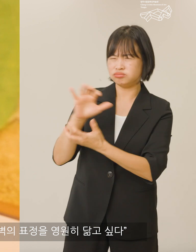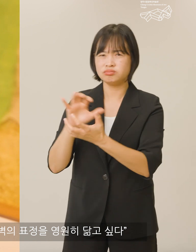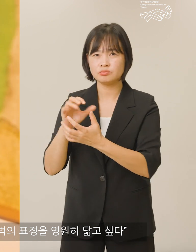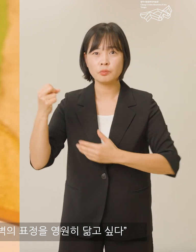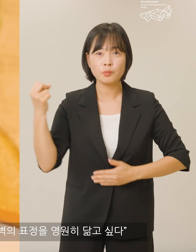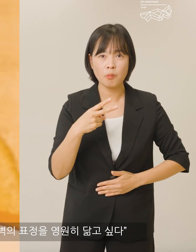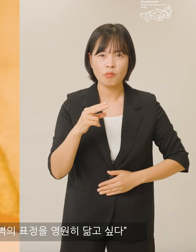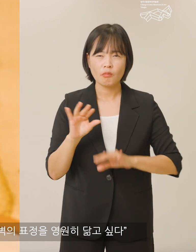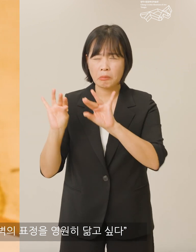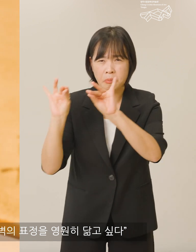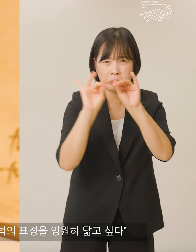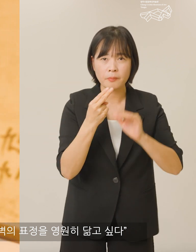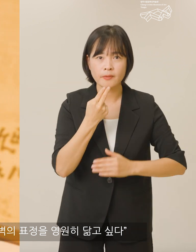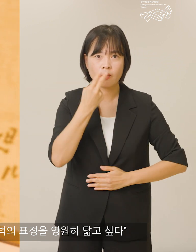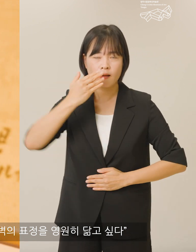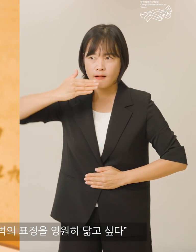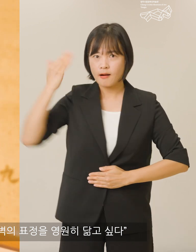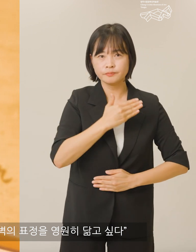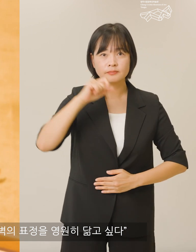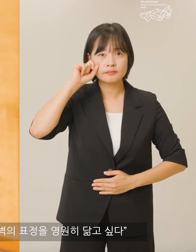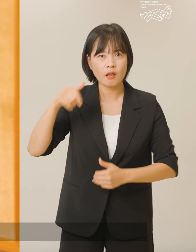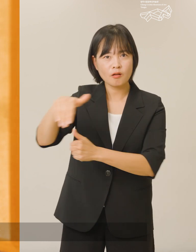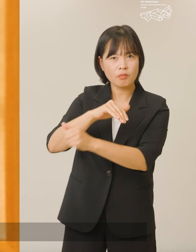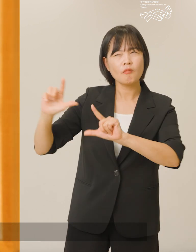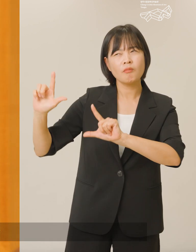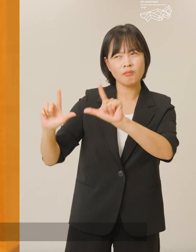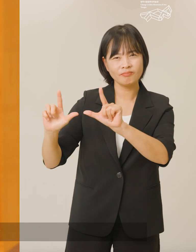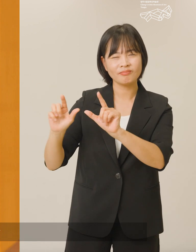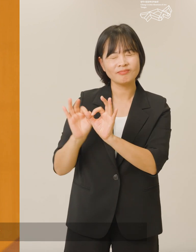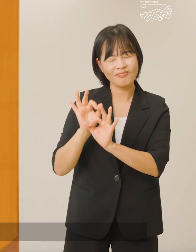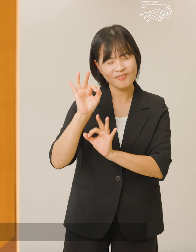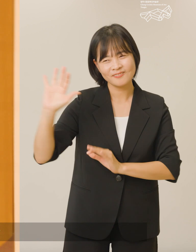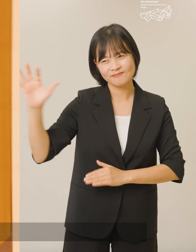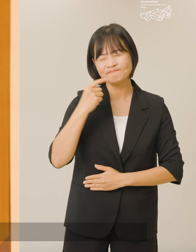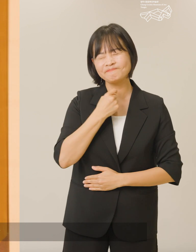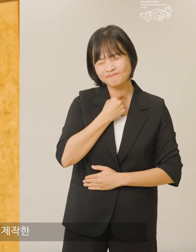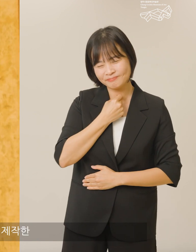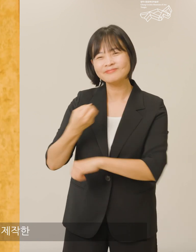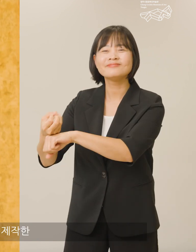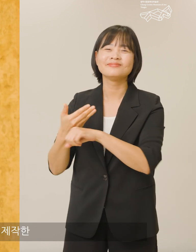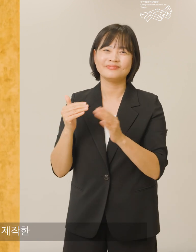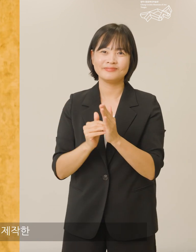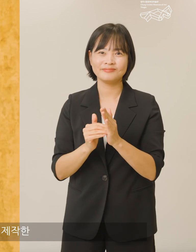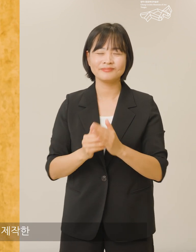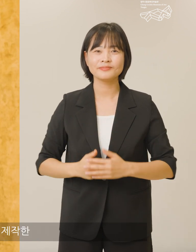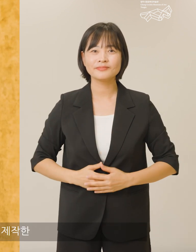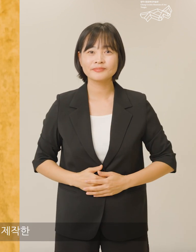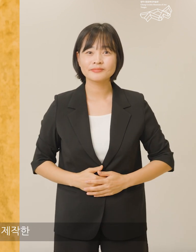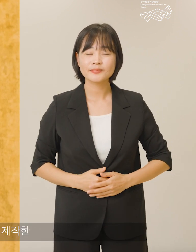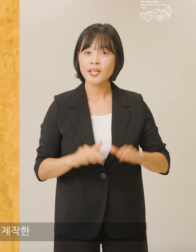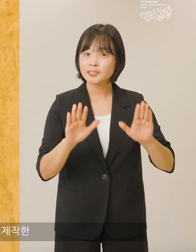않는 싱싱한 새벽의 표정을 영원히 담고 싶다라고 이야기하였습니다. 이번